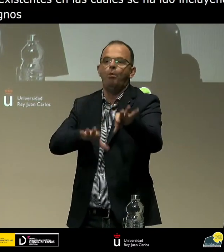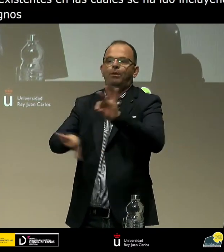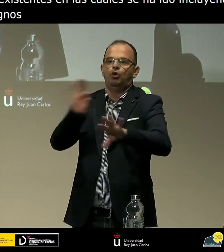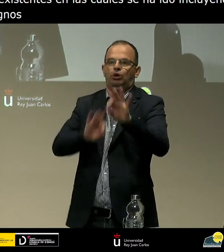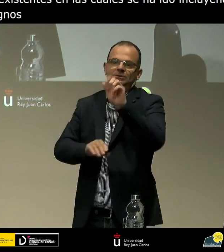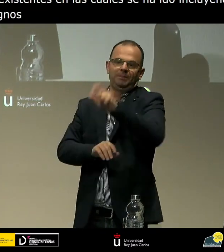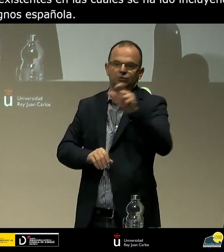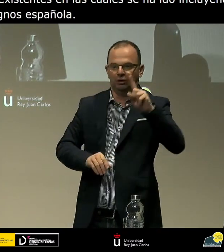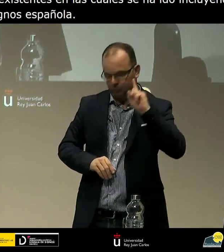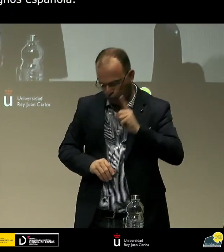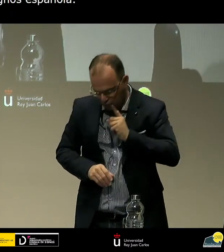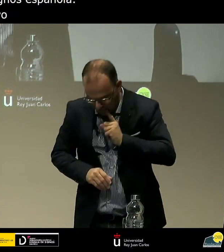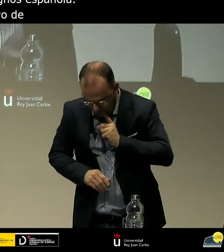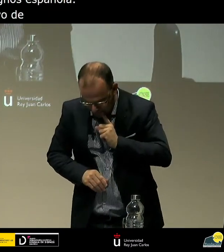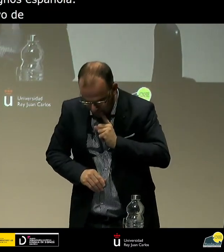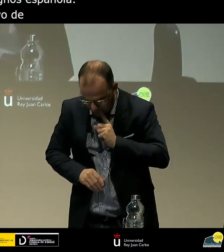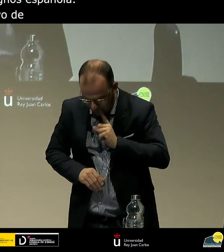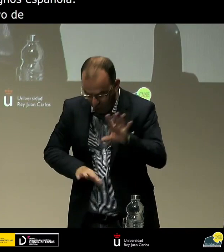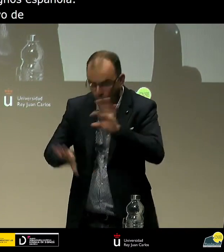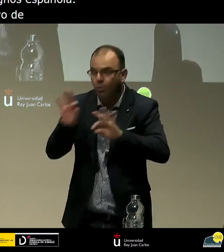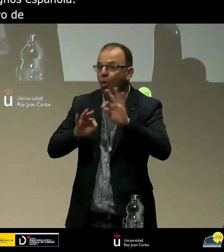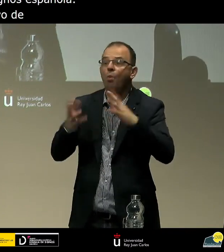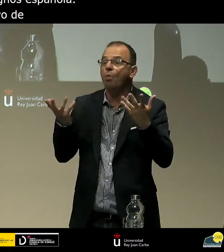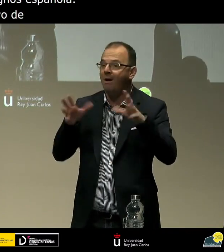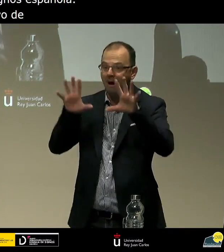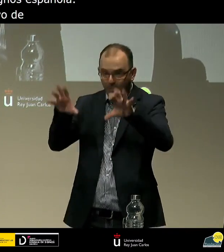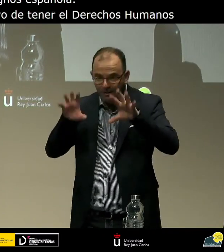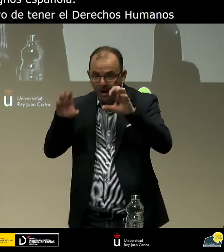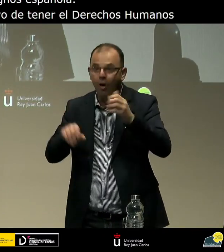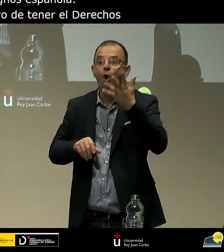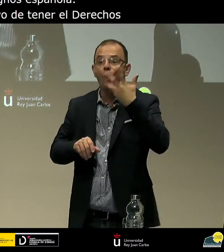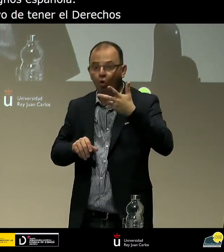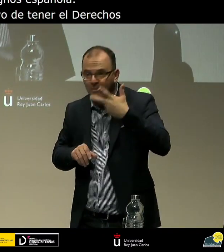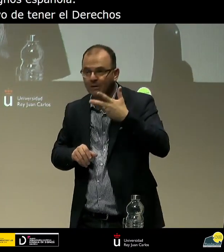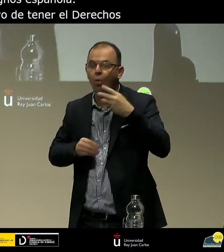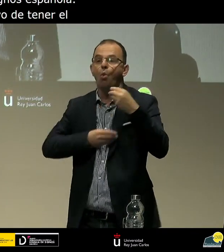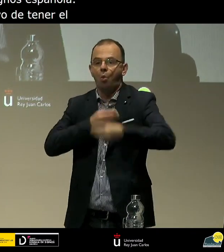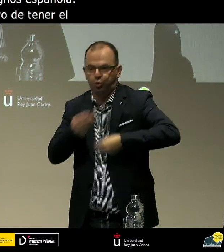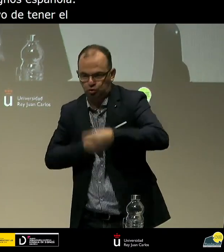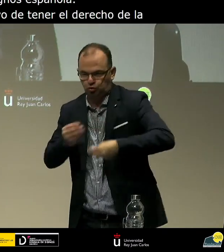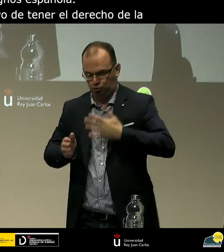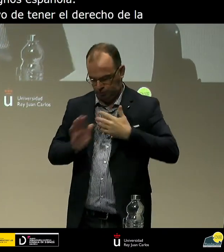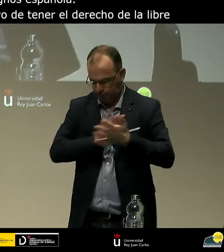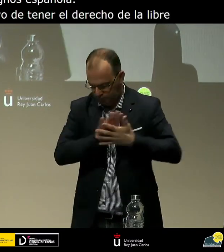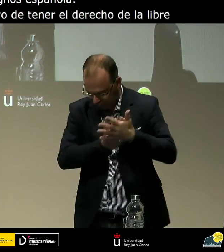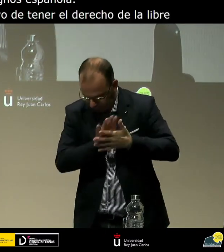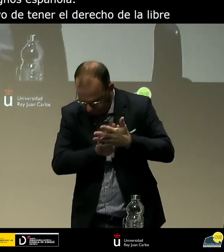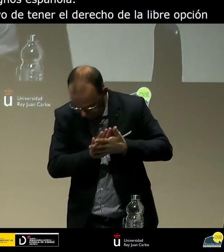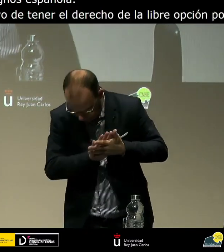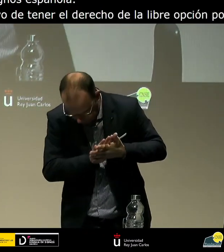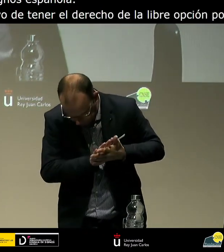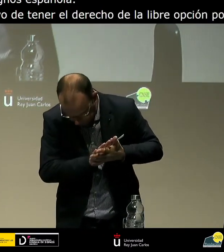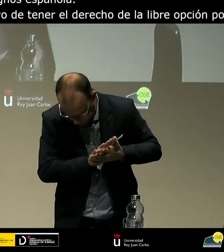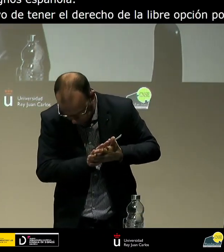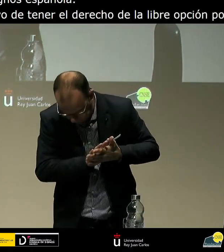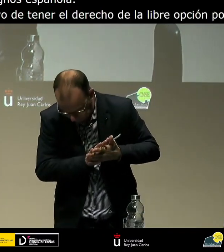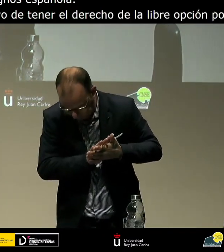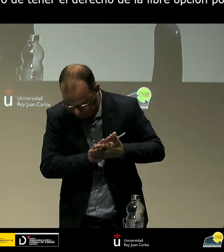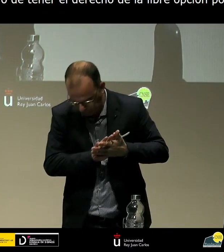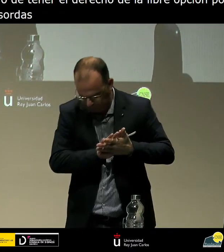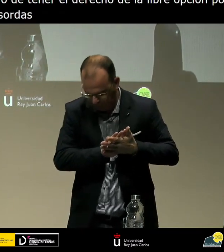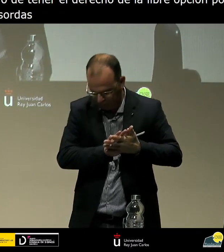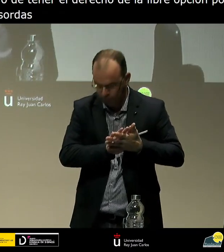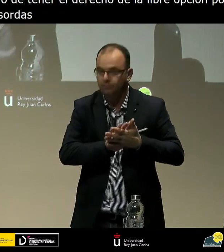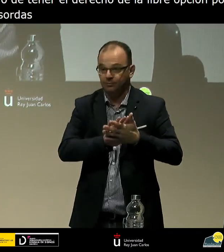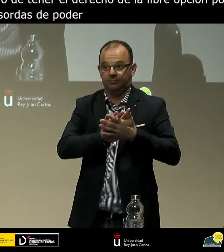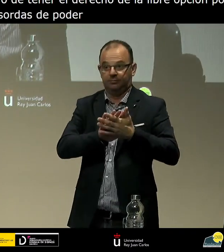con el objetivo de tener el derecho de la libre opción por parte de las personas sordas de poder aprender, conocer y